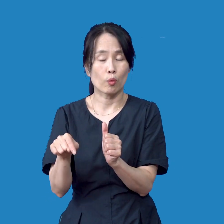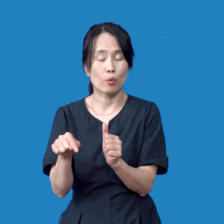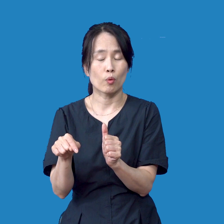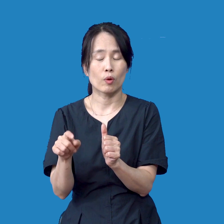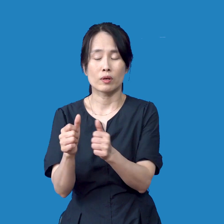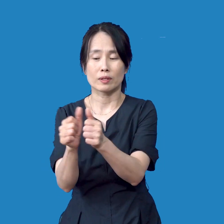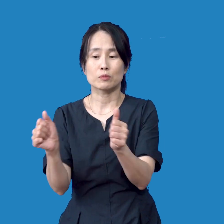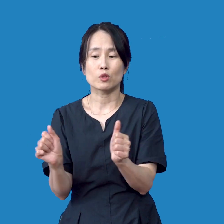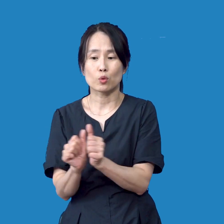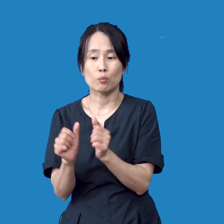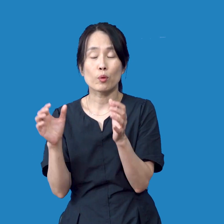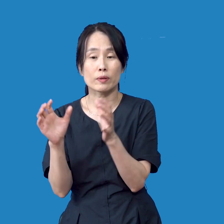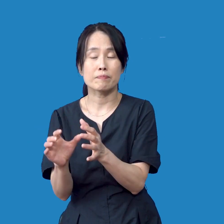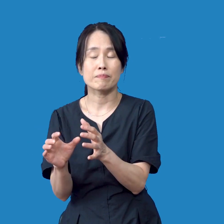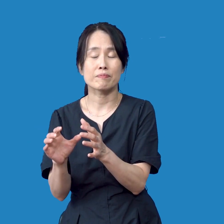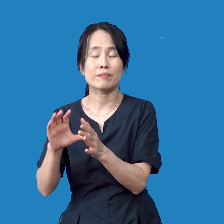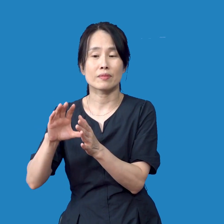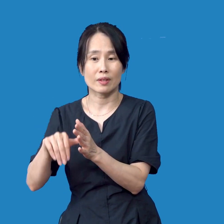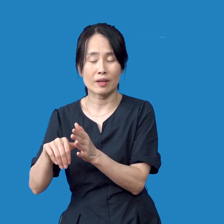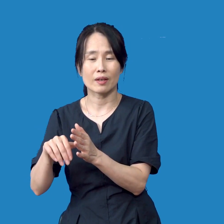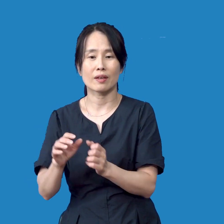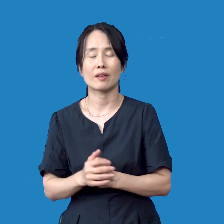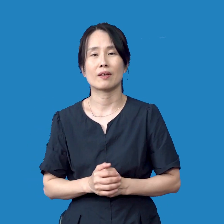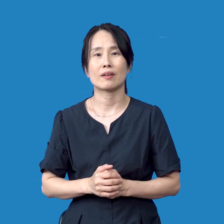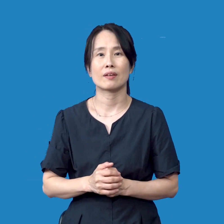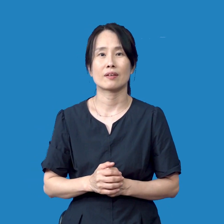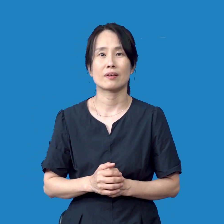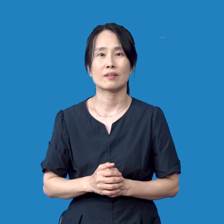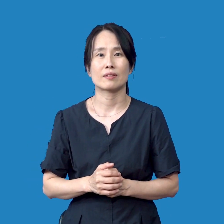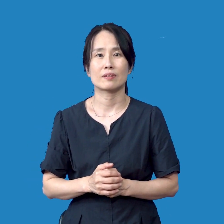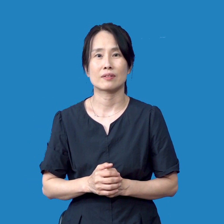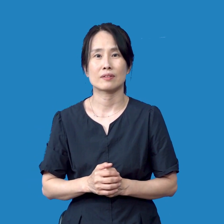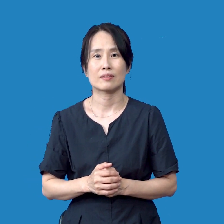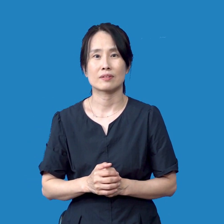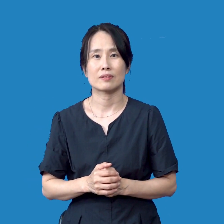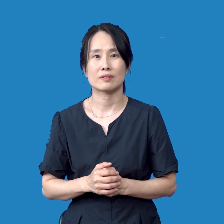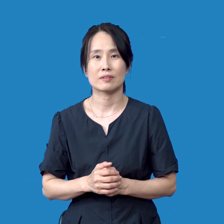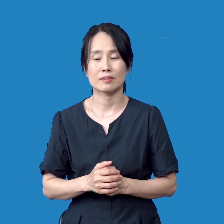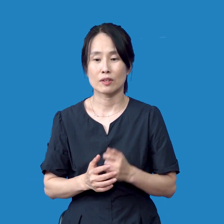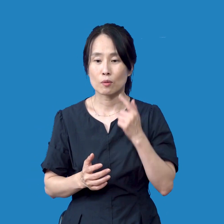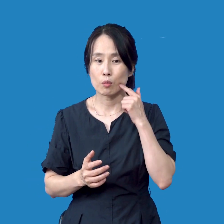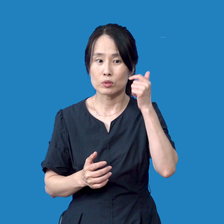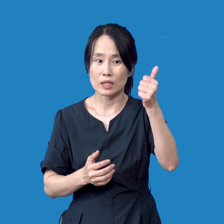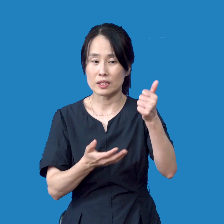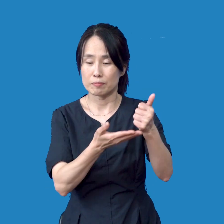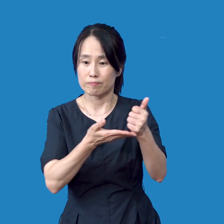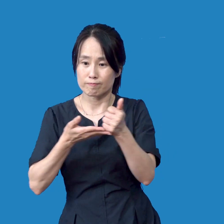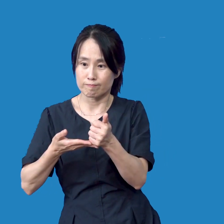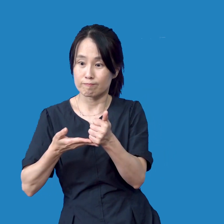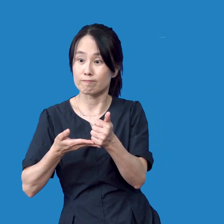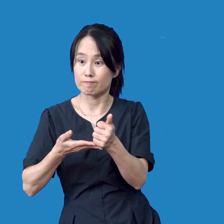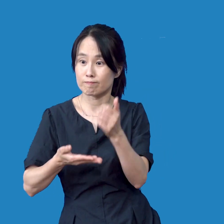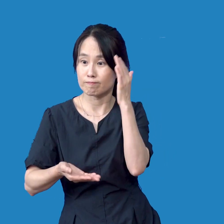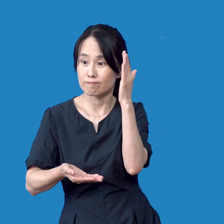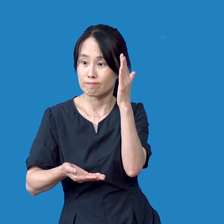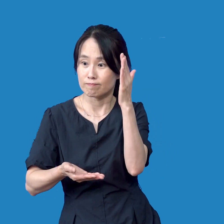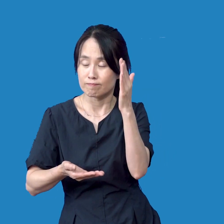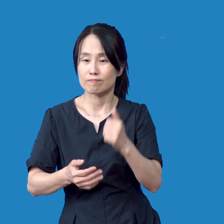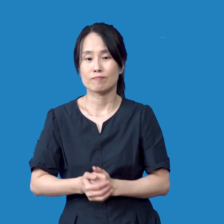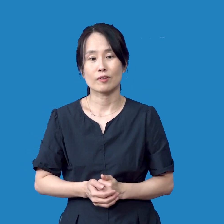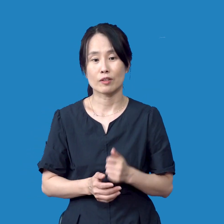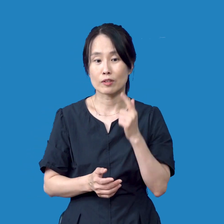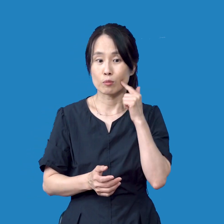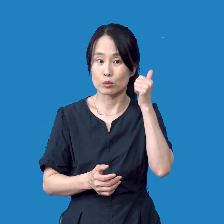교회 남전도의 모임에 직장사역원에서 일하는 목사님이 강사로 초빙을 받아왔습니다. 그